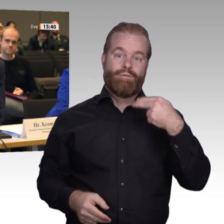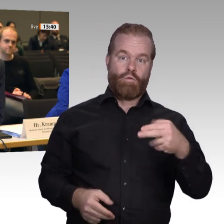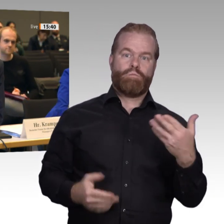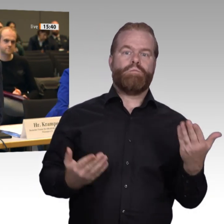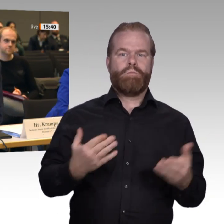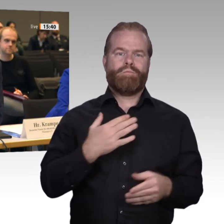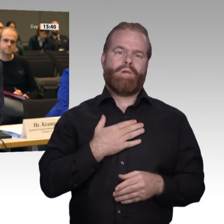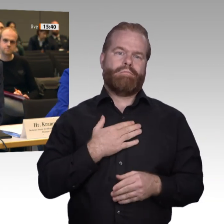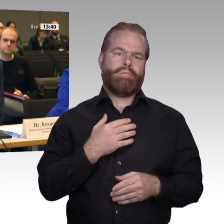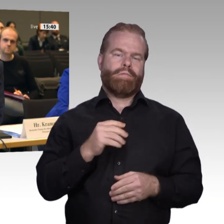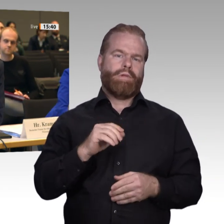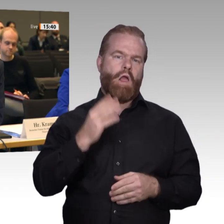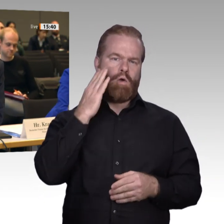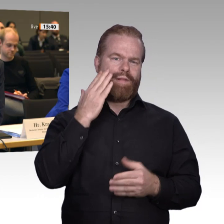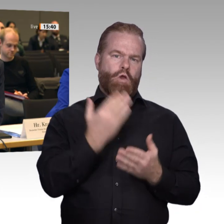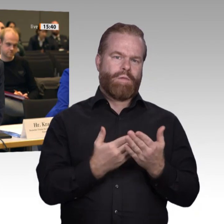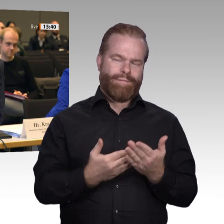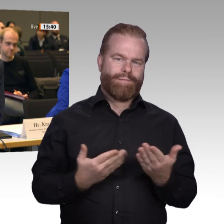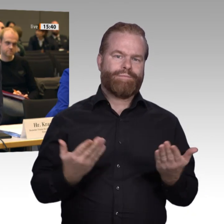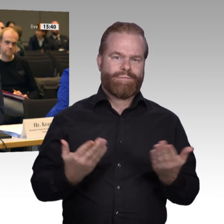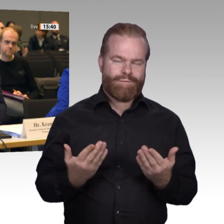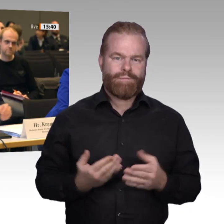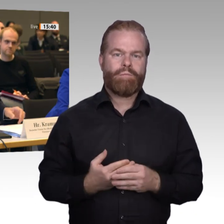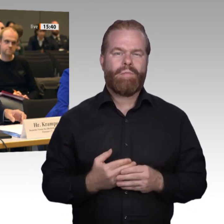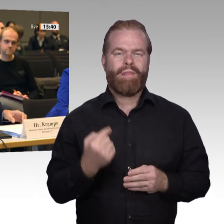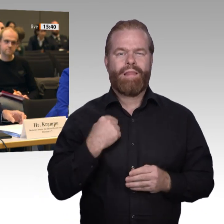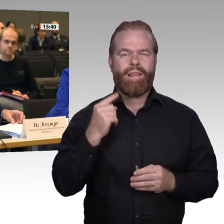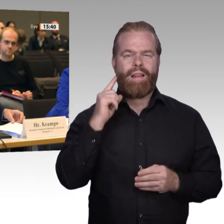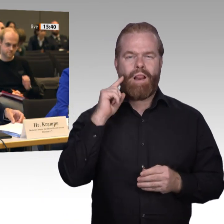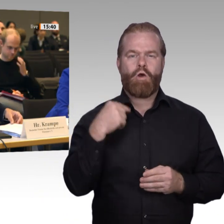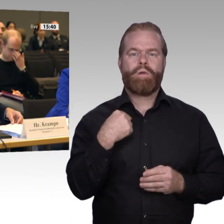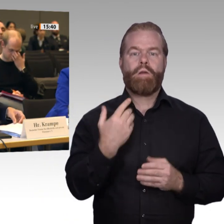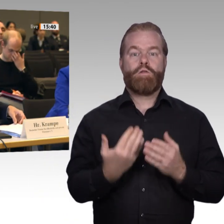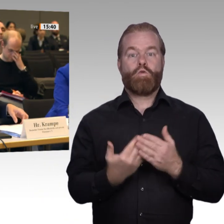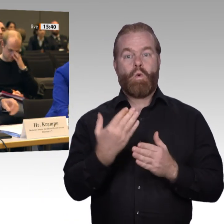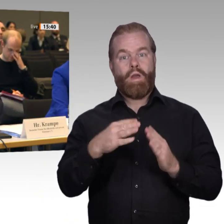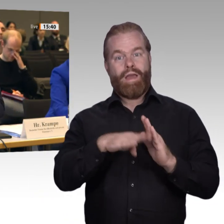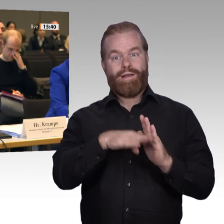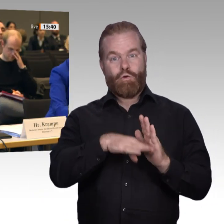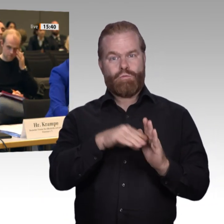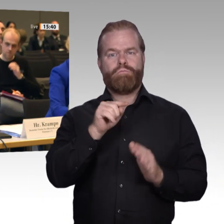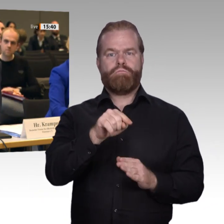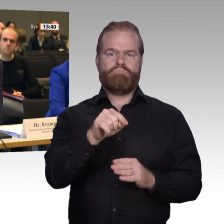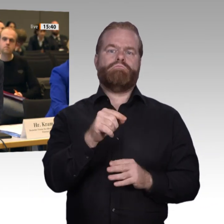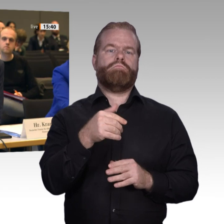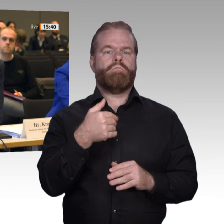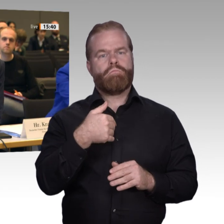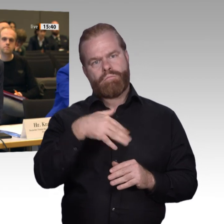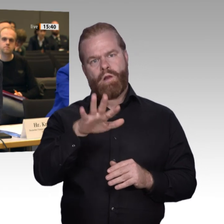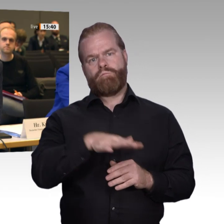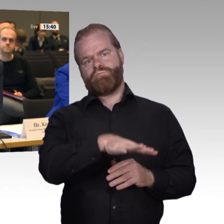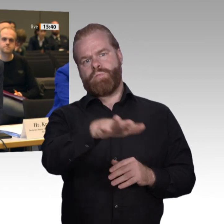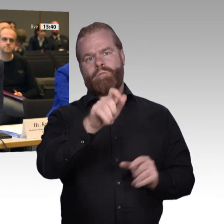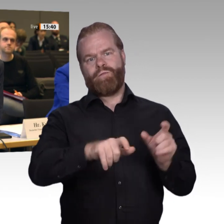Mehrheit der Bevölkerung zugutekommen kann, im Zugewinn an sozialer Sicherung. Warum? Weil es einfach die Kombination gibt